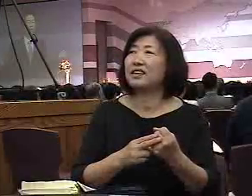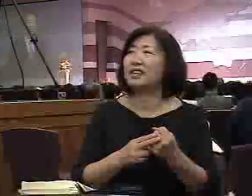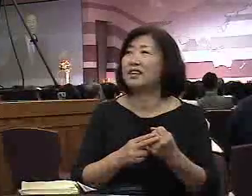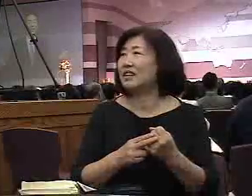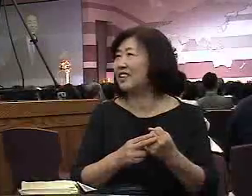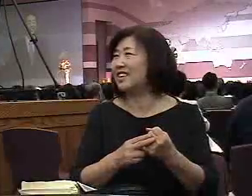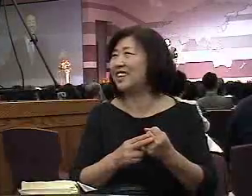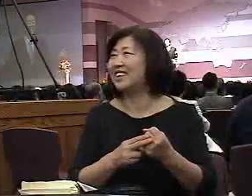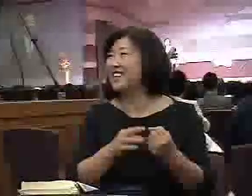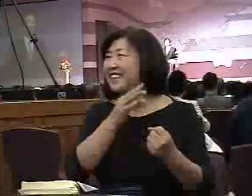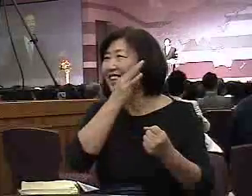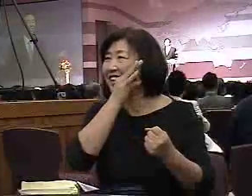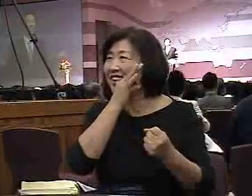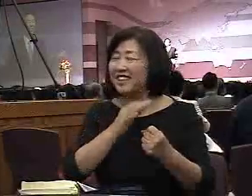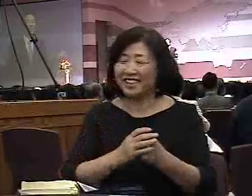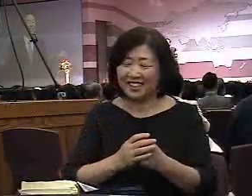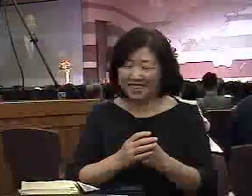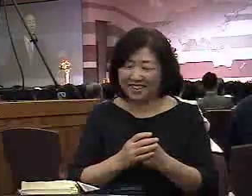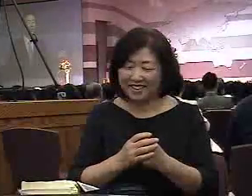얼마나 민망하든지